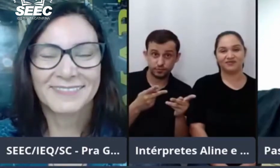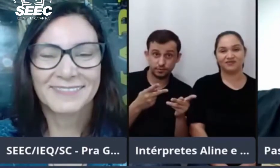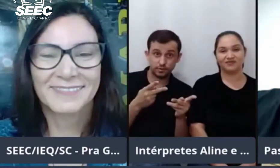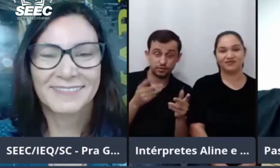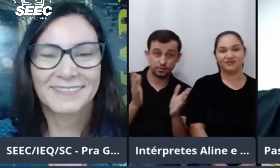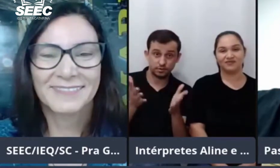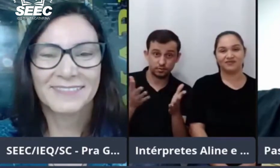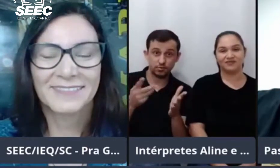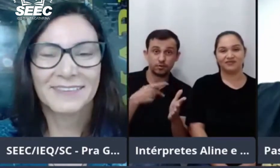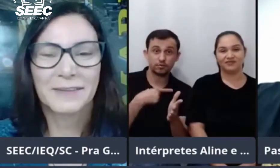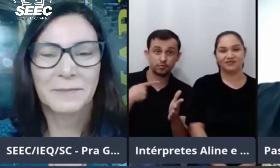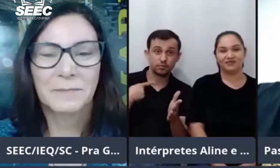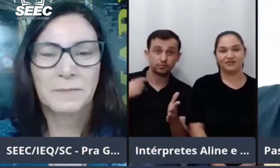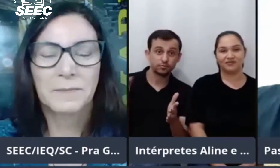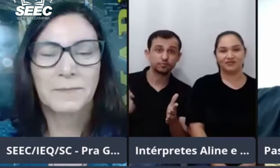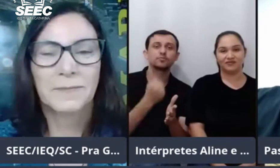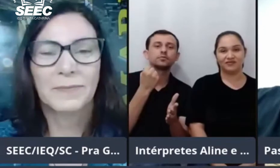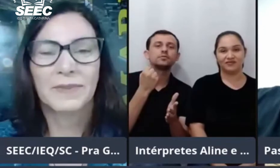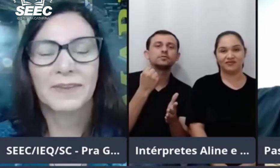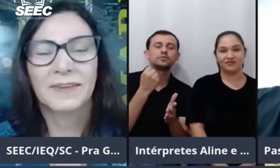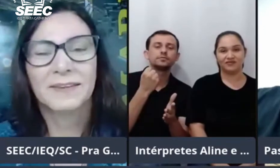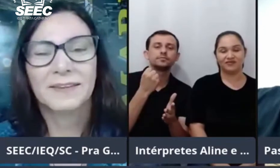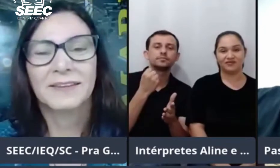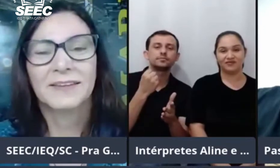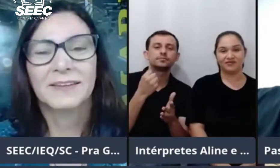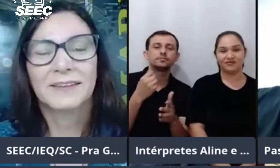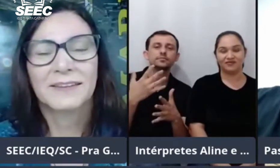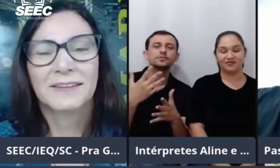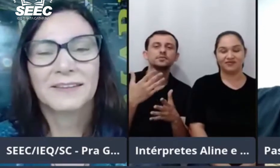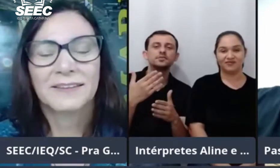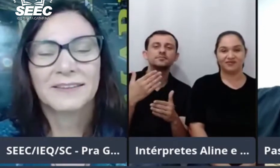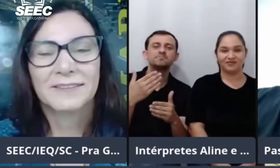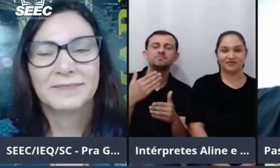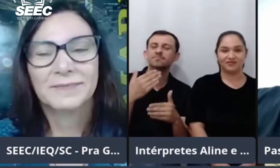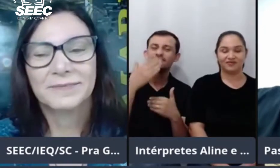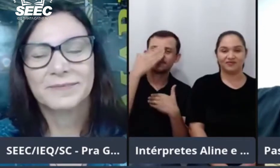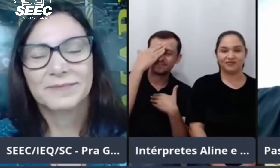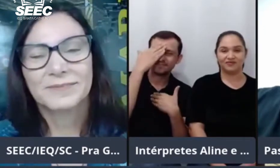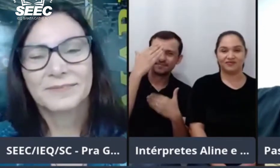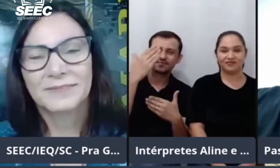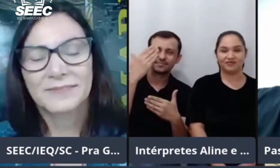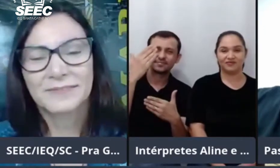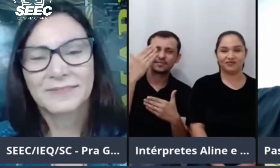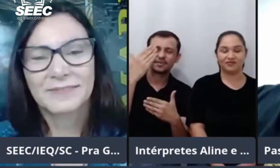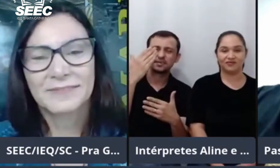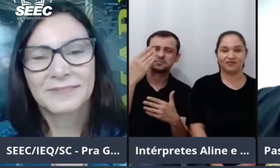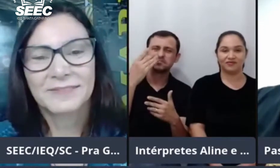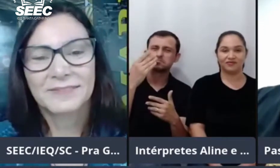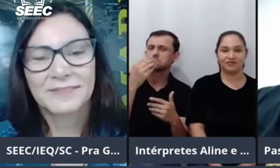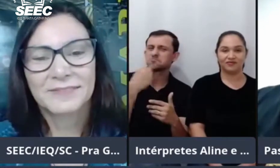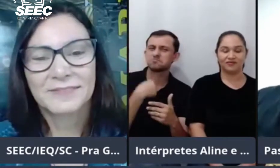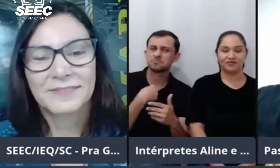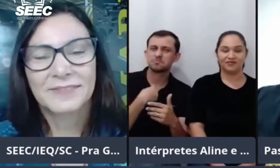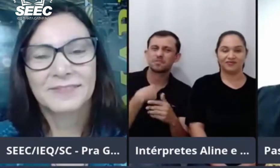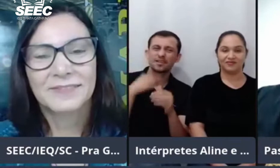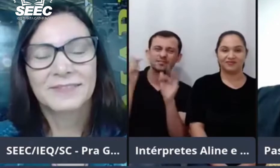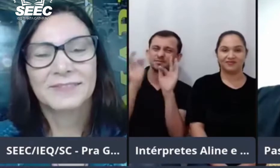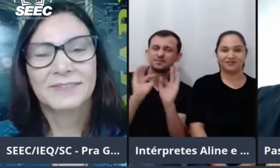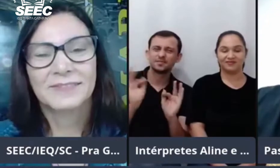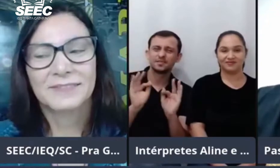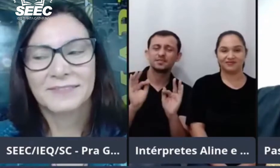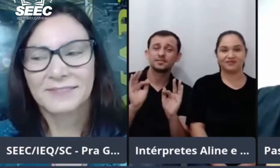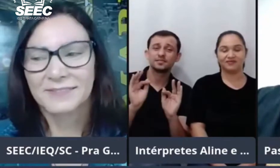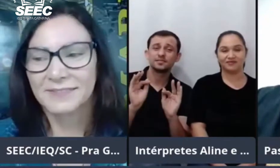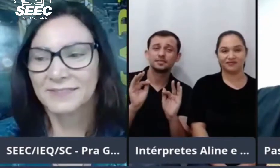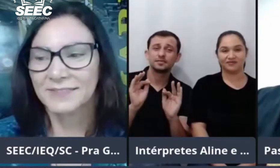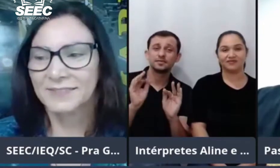Com certeza, professora Lídia, muito gratificante, né? É algo que Deus coloca no nosso coração, né?